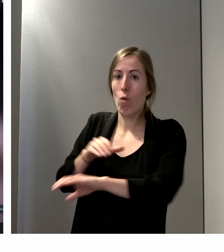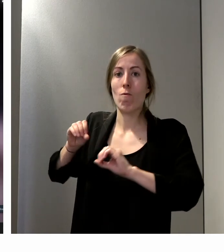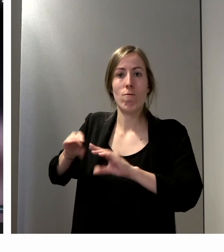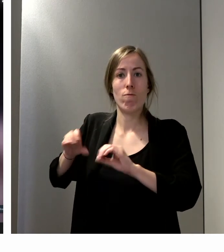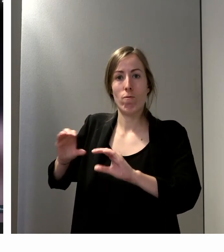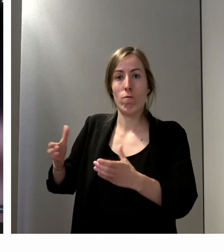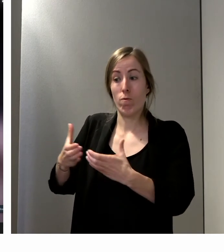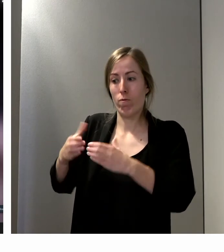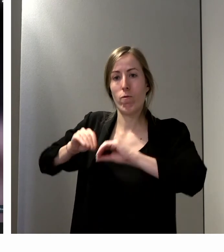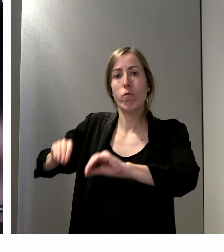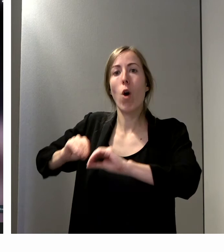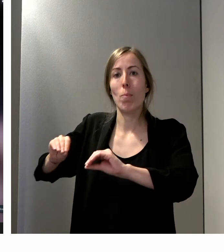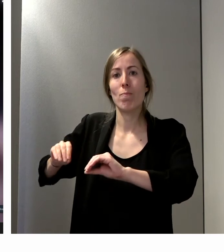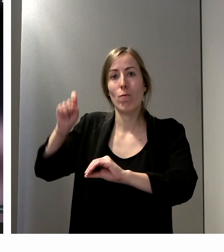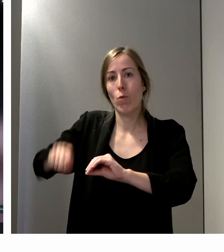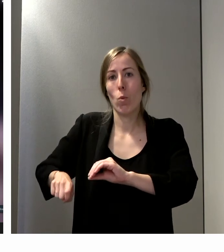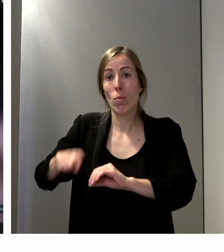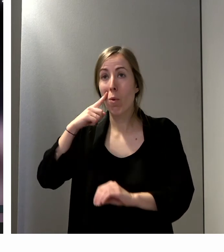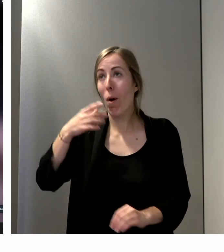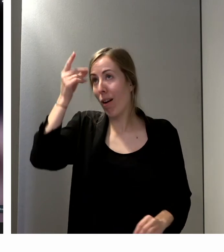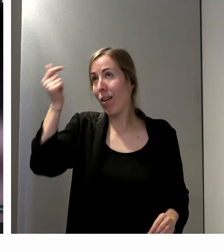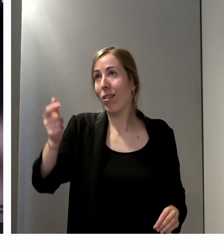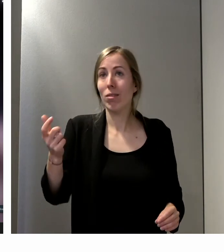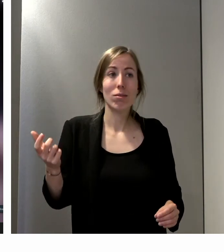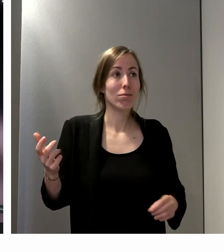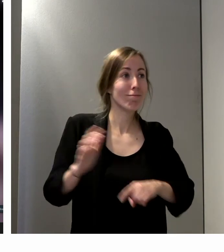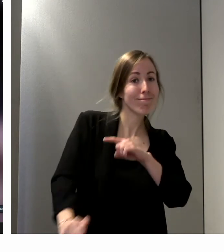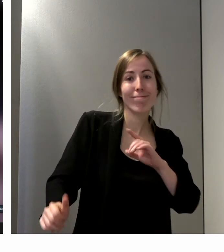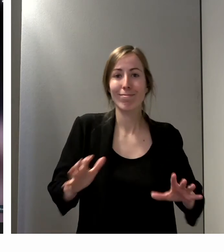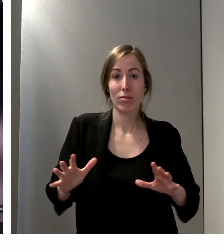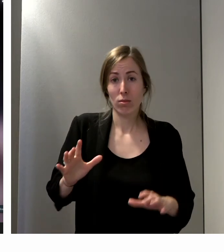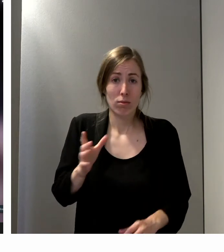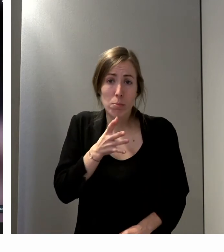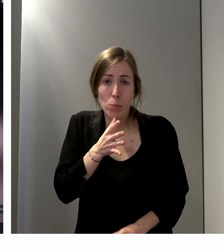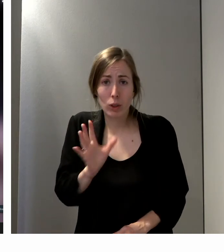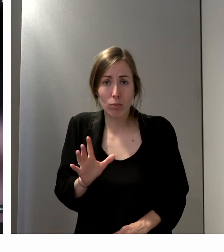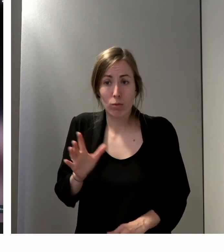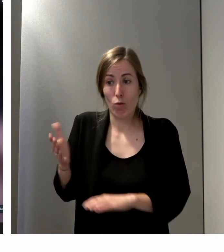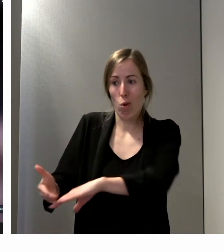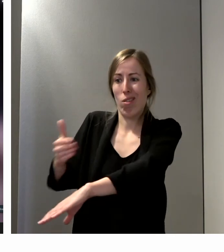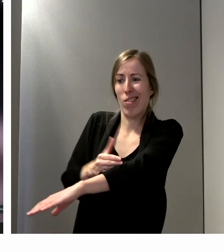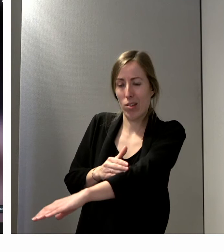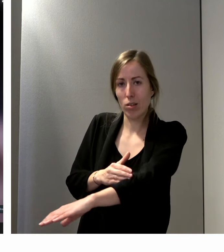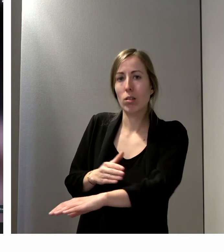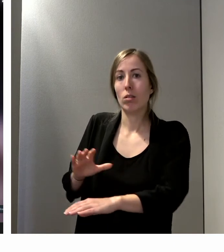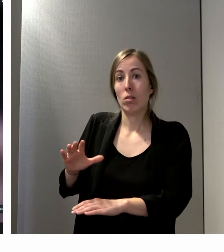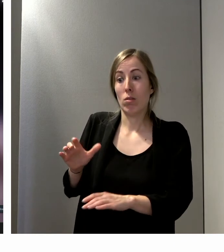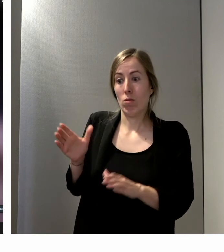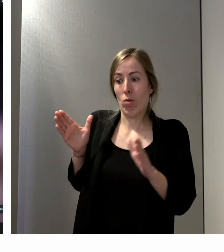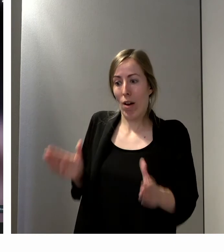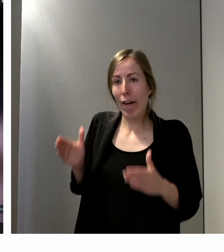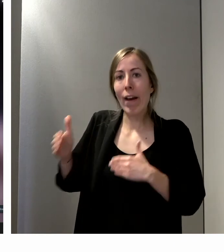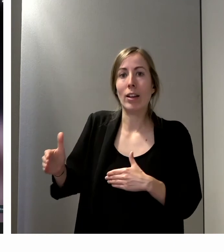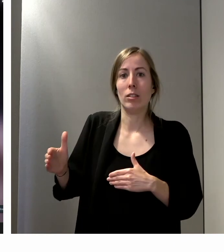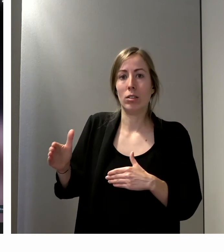dit. On ne s'improvise pas assistant sexuel. Il faut une formation, une formation encadrée et reconnue par